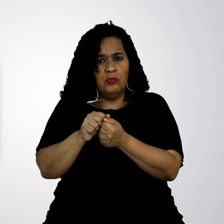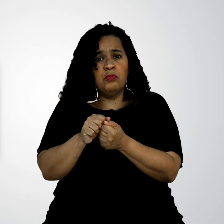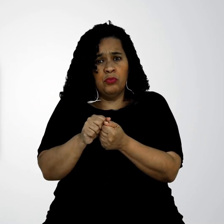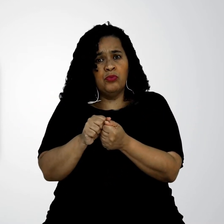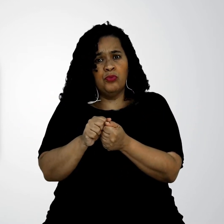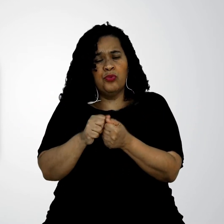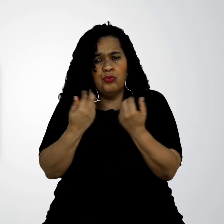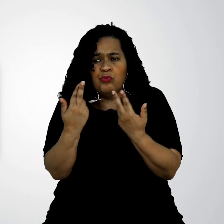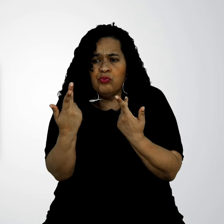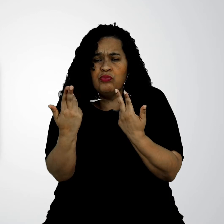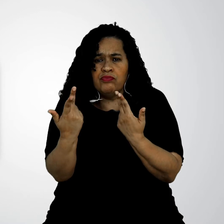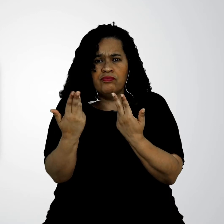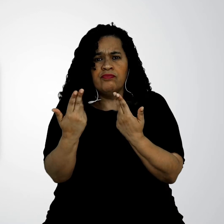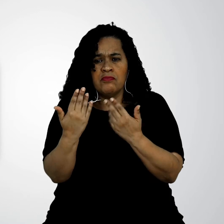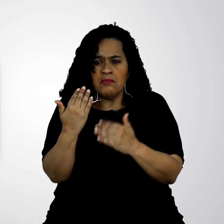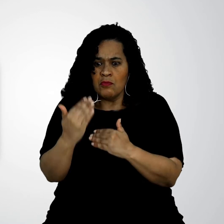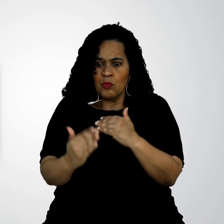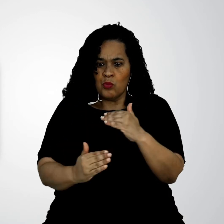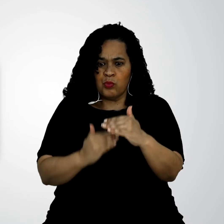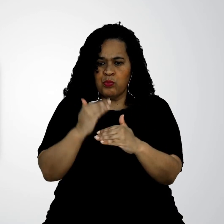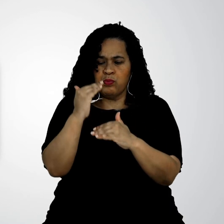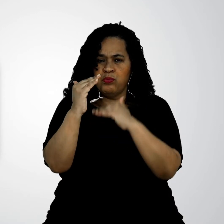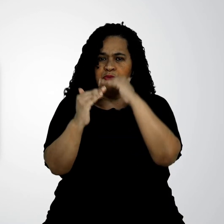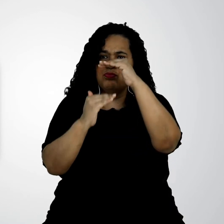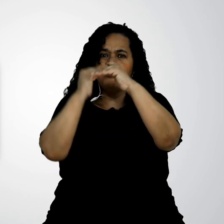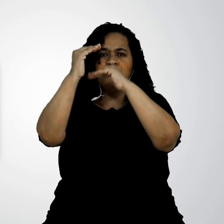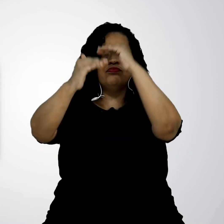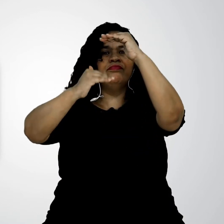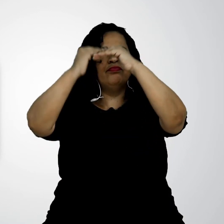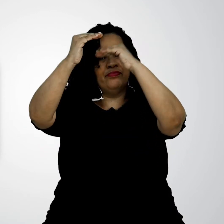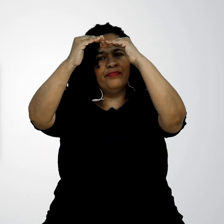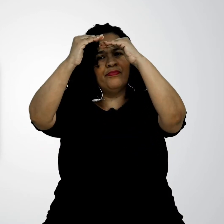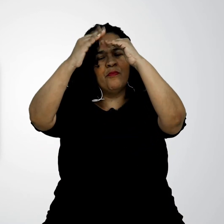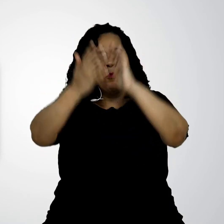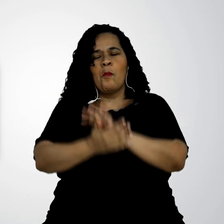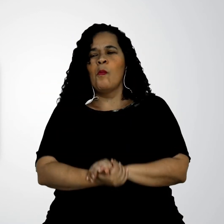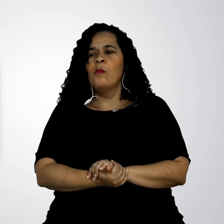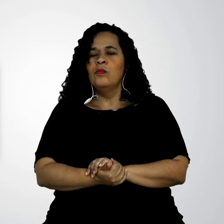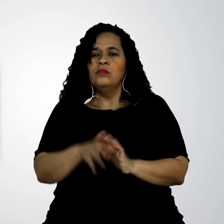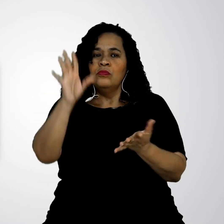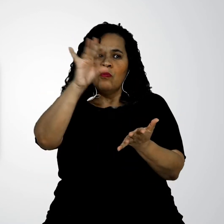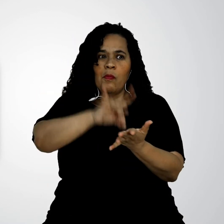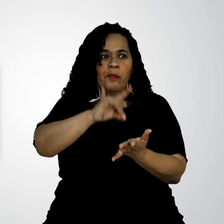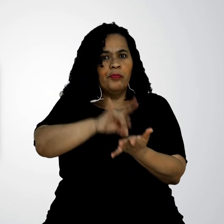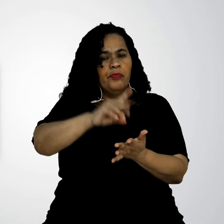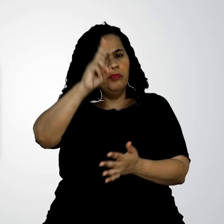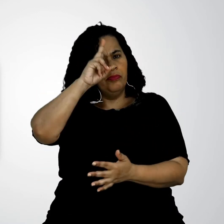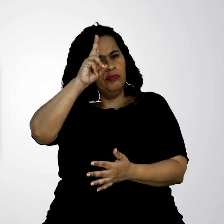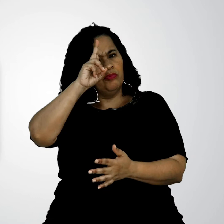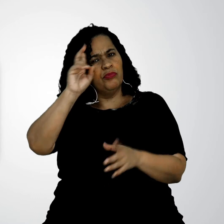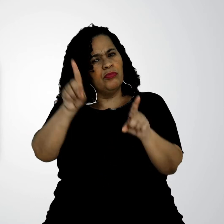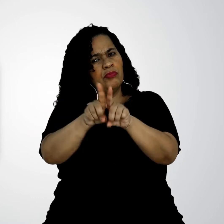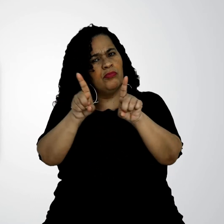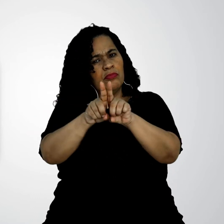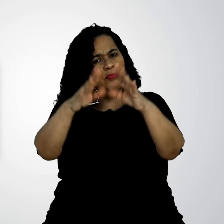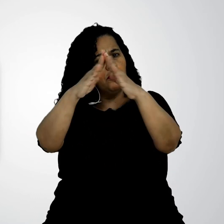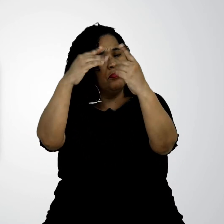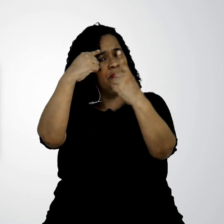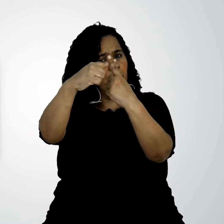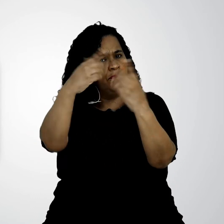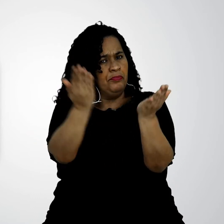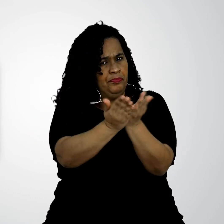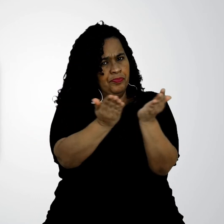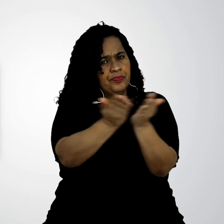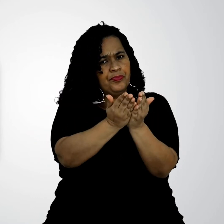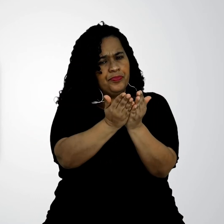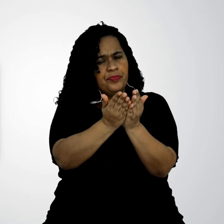mostarda que é plantado e quando cresce, vai invadindo espaço. E a gente vê isso, inclusive, na própria história da igreja cristã, né? Eu estava lendo